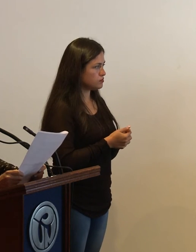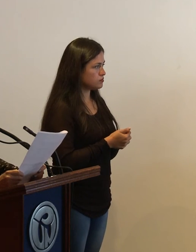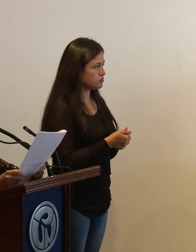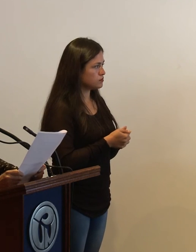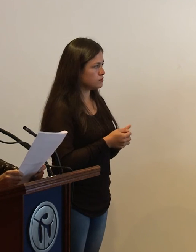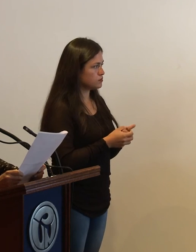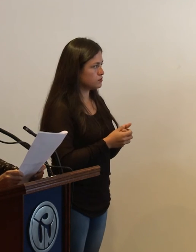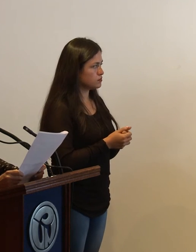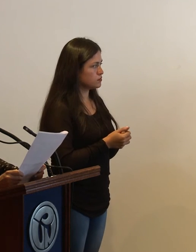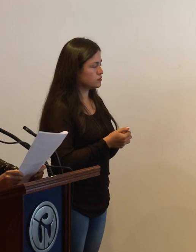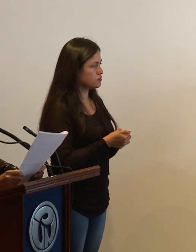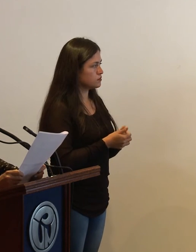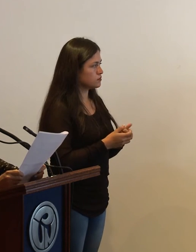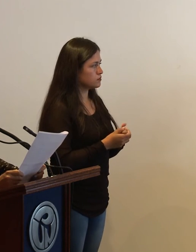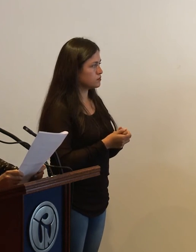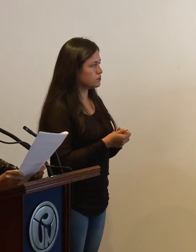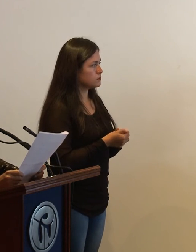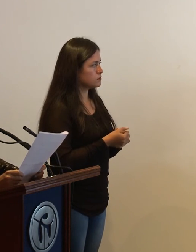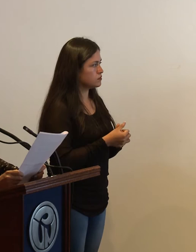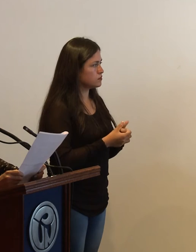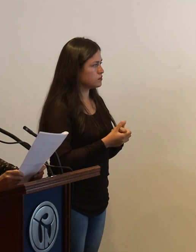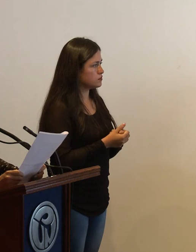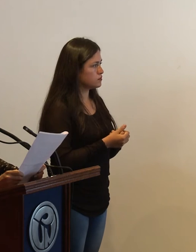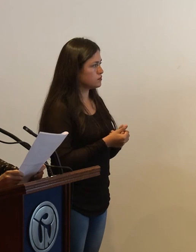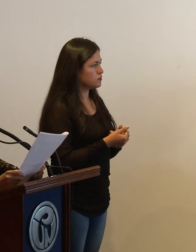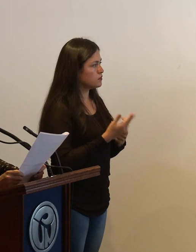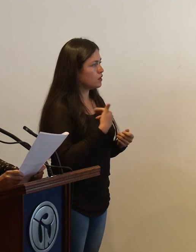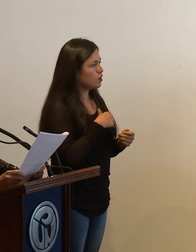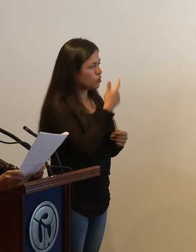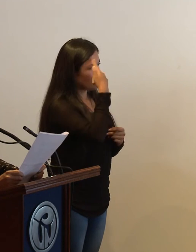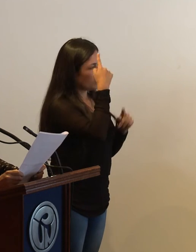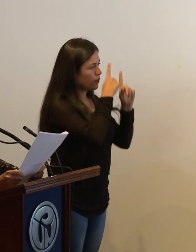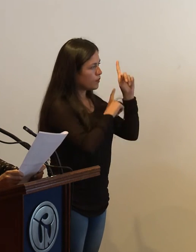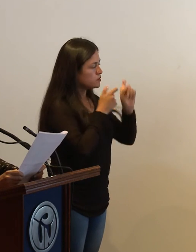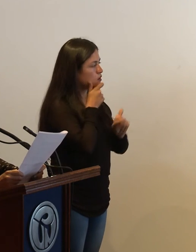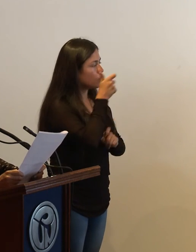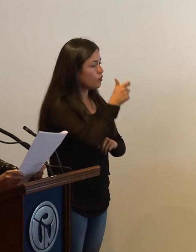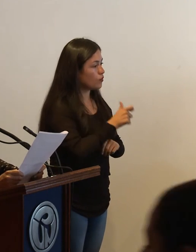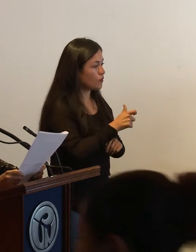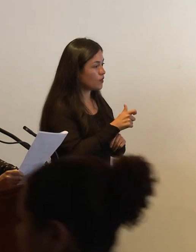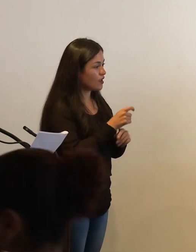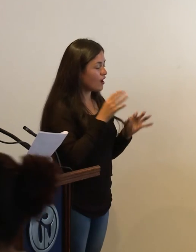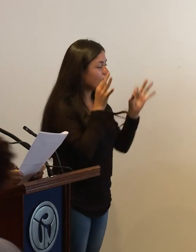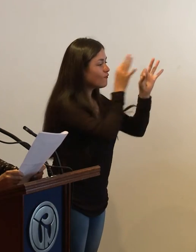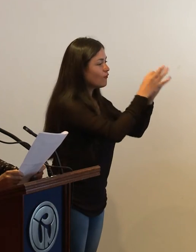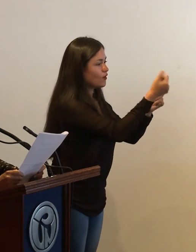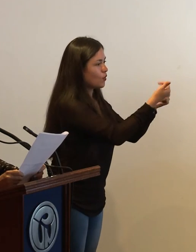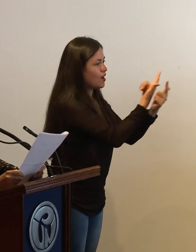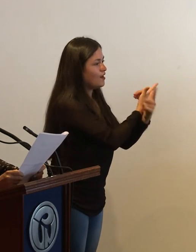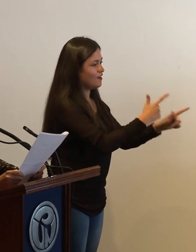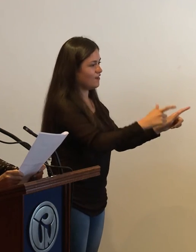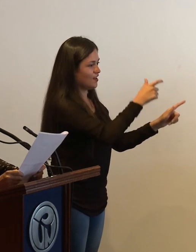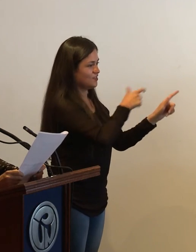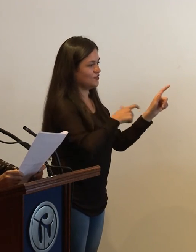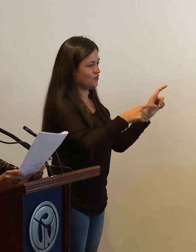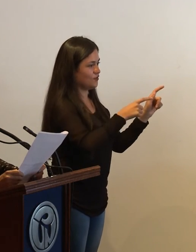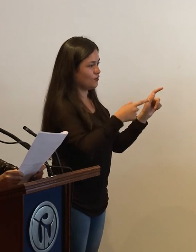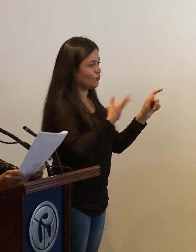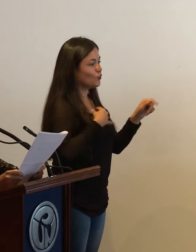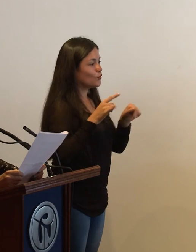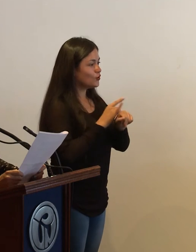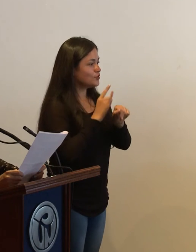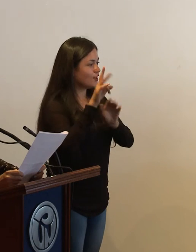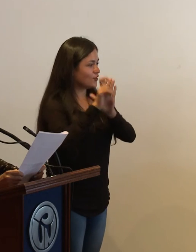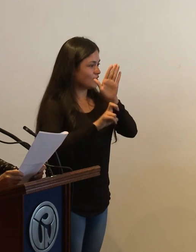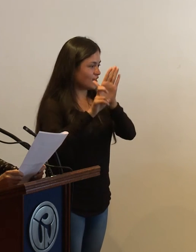convencional, sino de una humanidad enfocada desde la liberación y que en la perspectiva freiriana y de